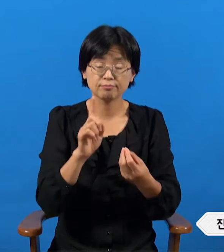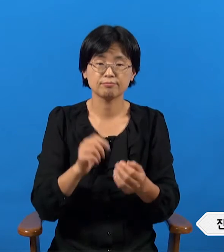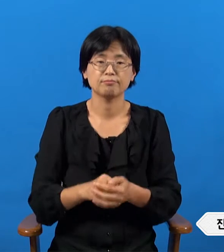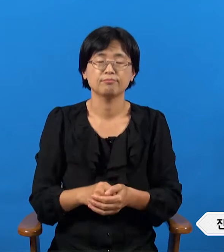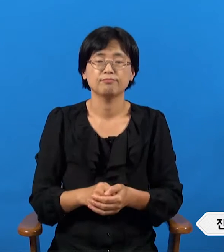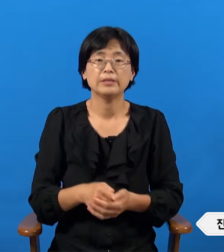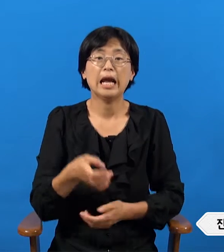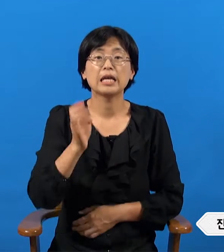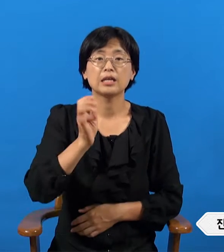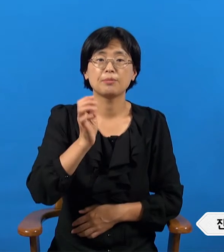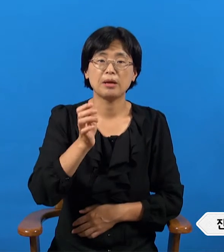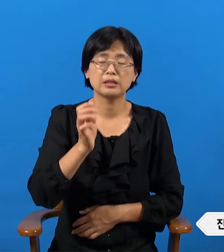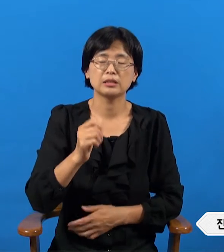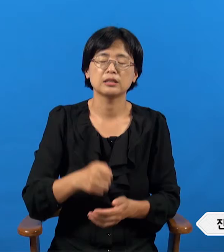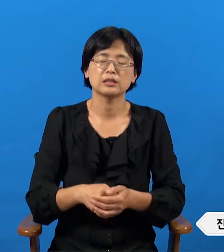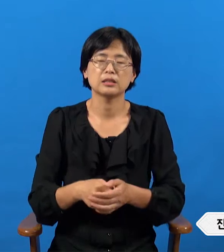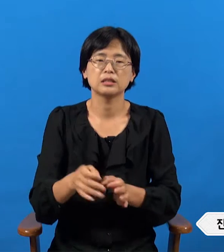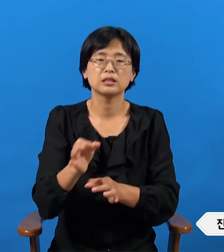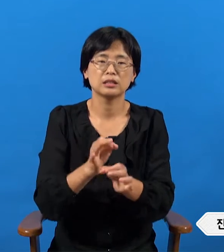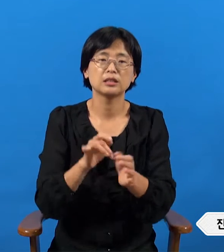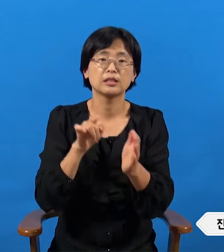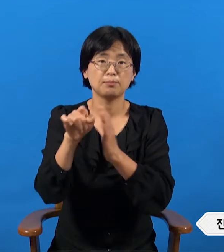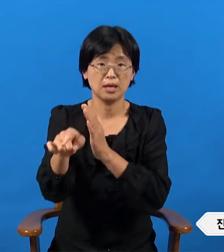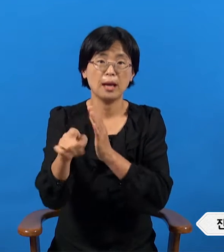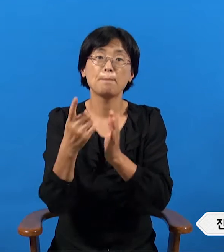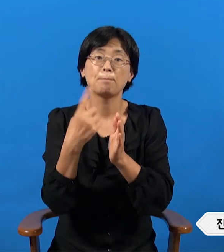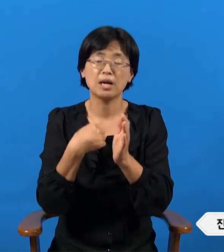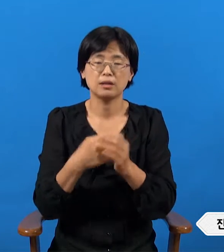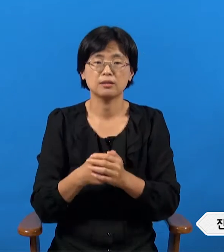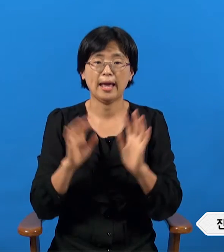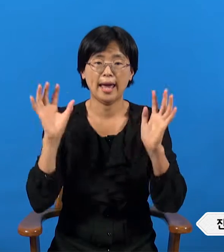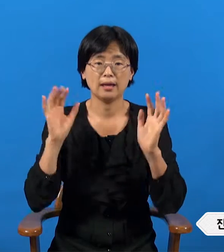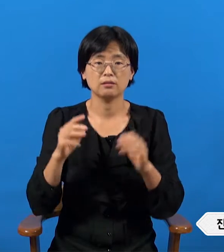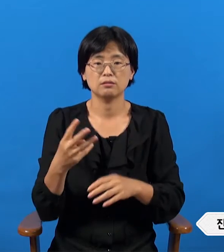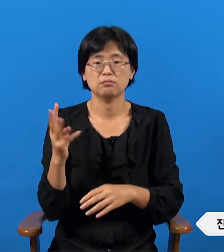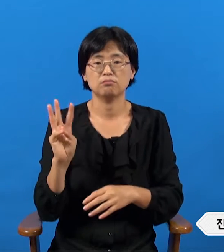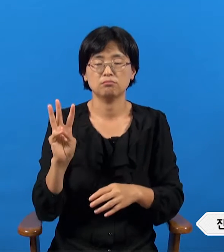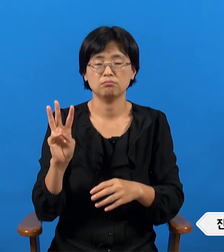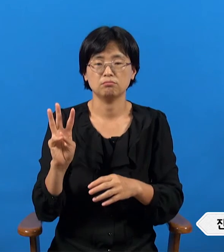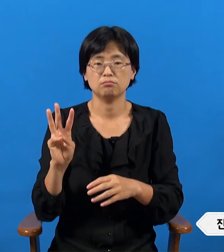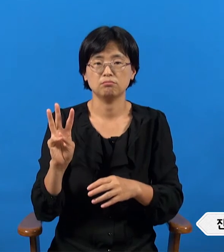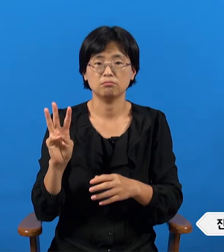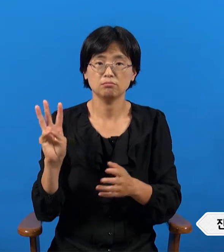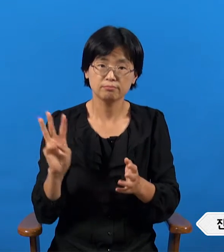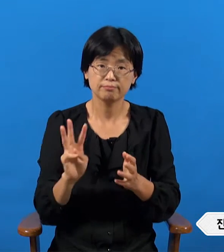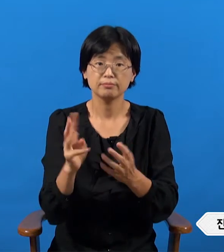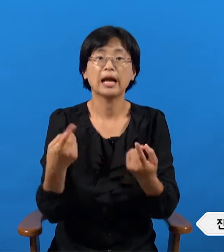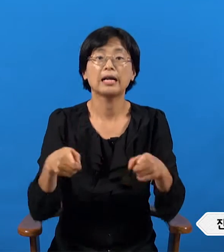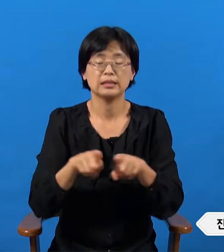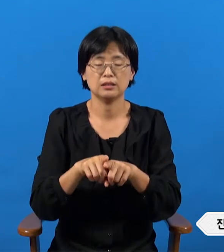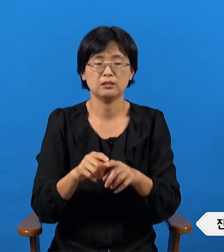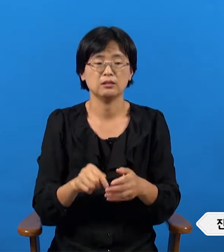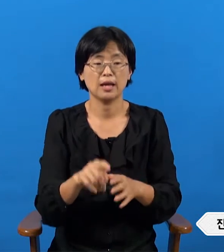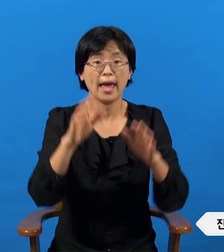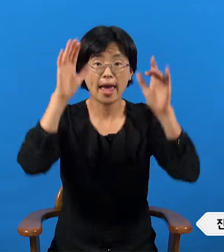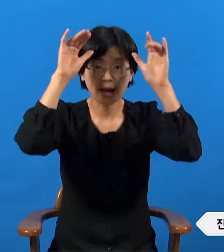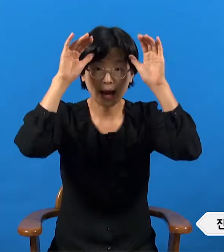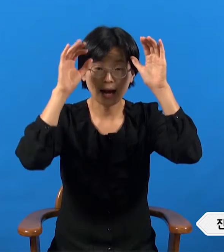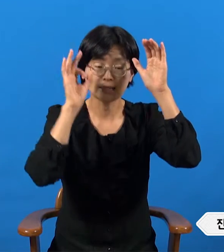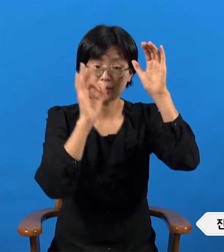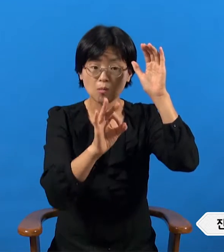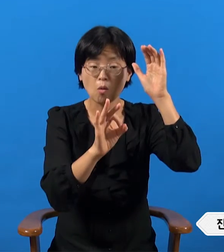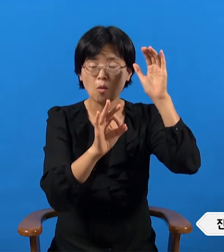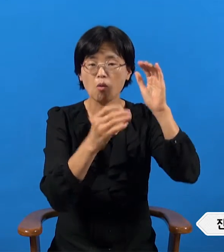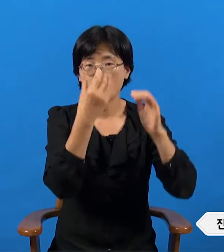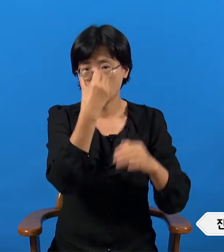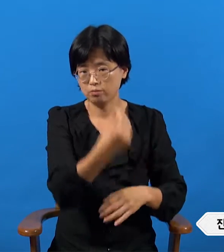저희 집에서 이마트에 쇼핑을 갔습니다. 애들 셋을 데리고 같이 갔는데 마침 강아지 파는